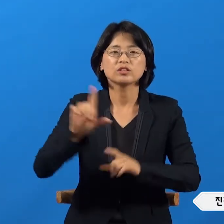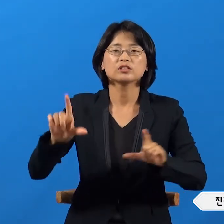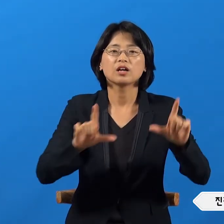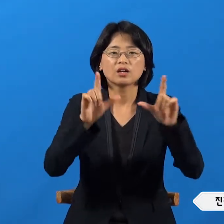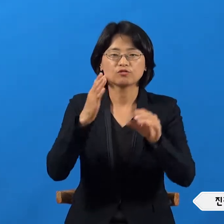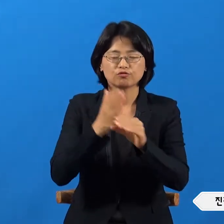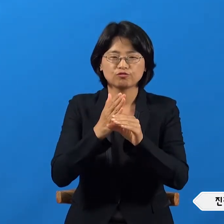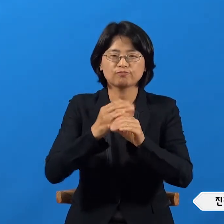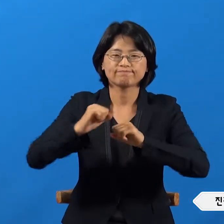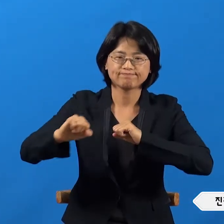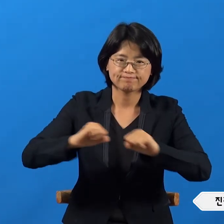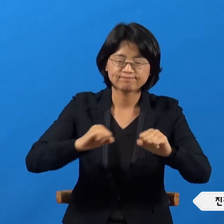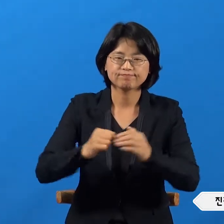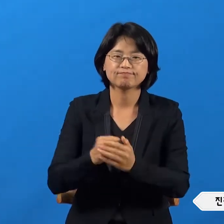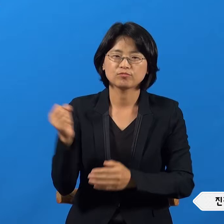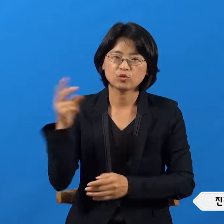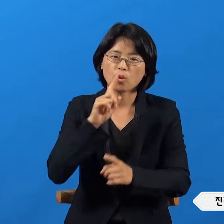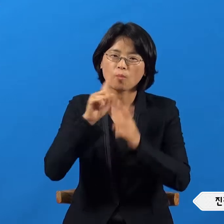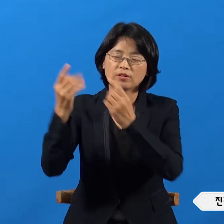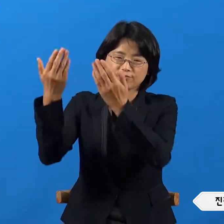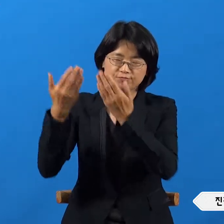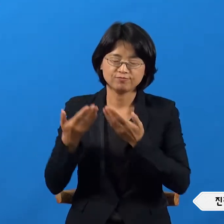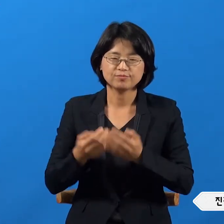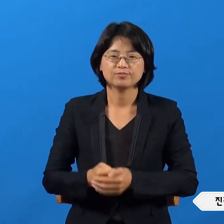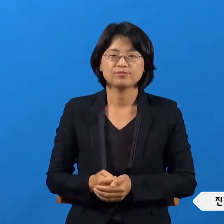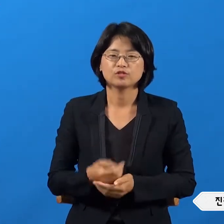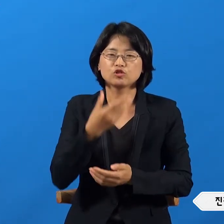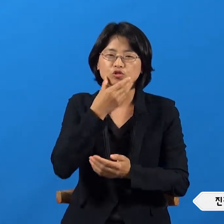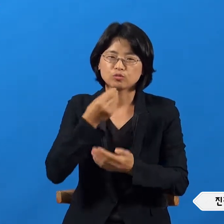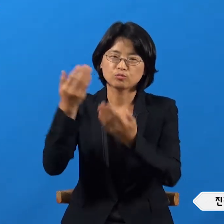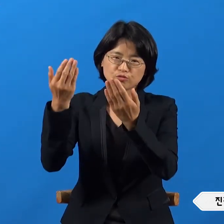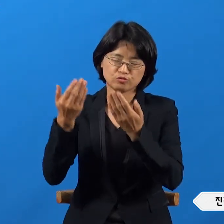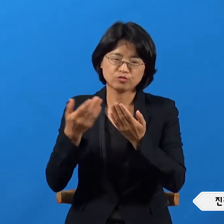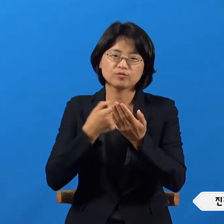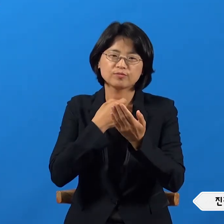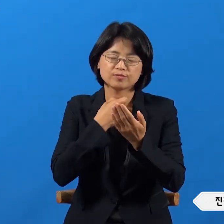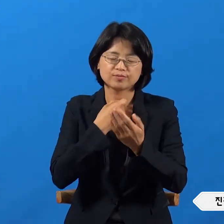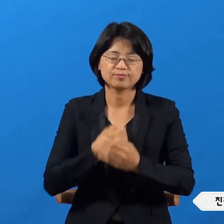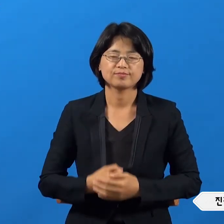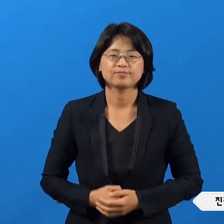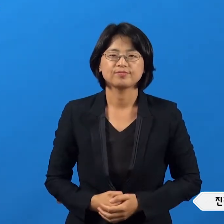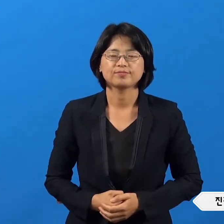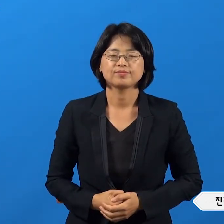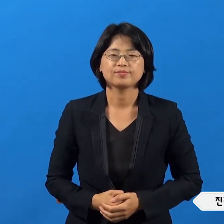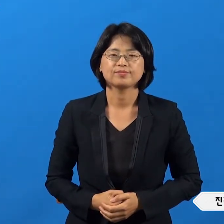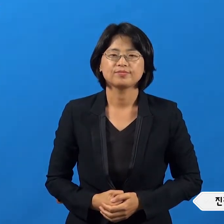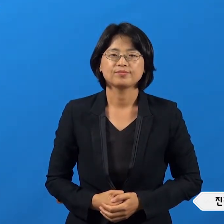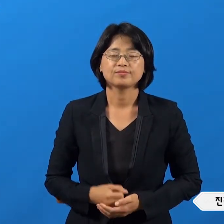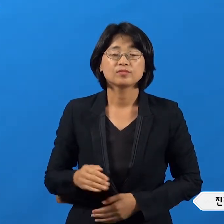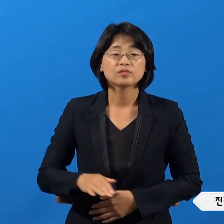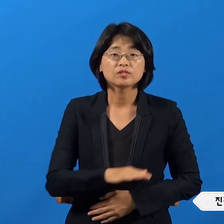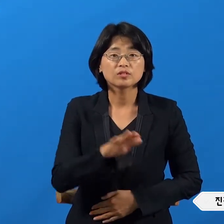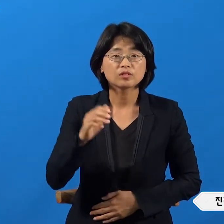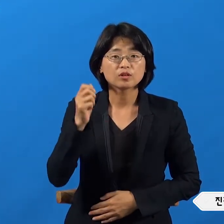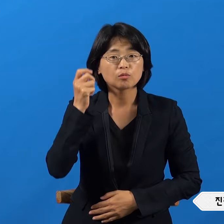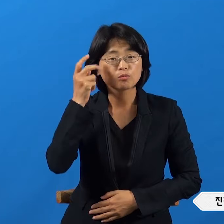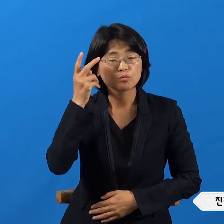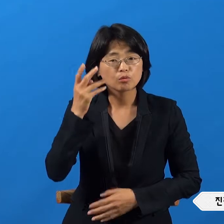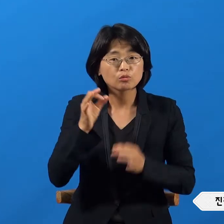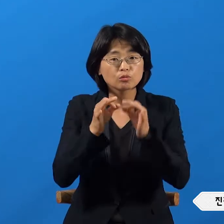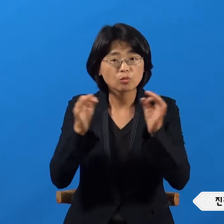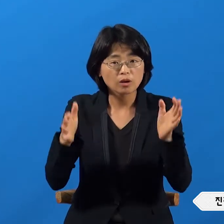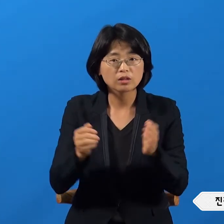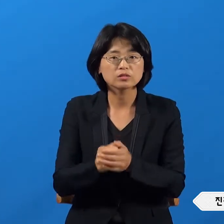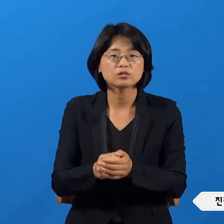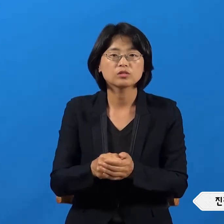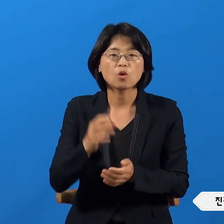말씀하시고 축복하시기를 원하십니다. 이제부터 몇 주 동안 원로 목사님과 함께 하나님 우리 가운데